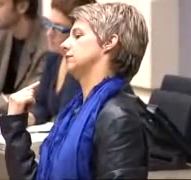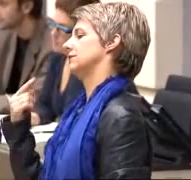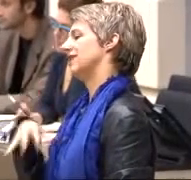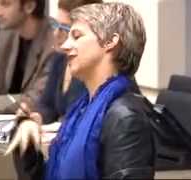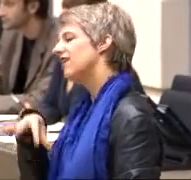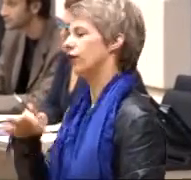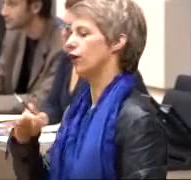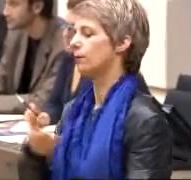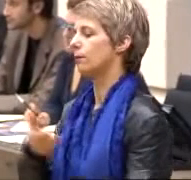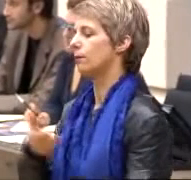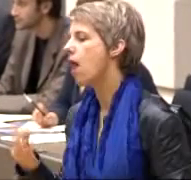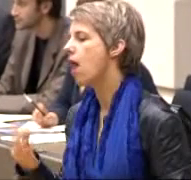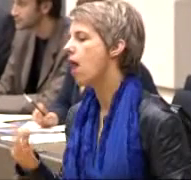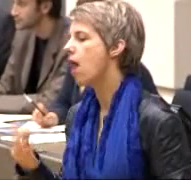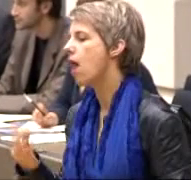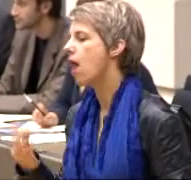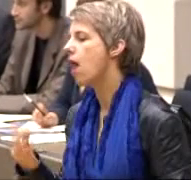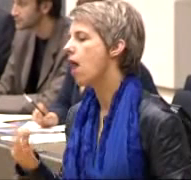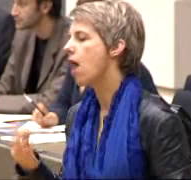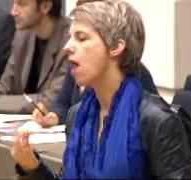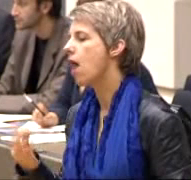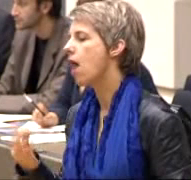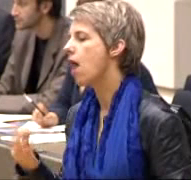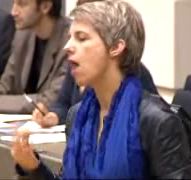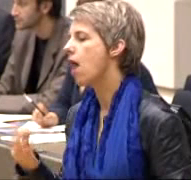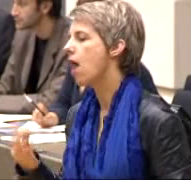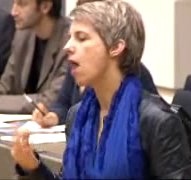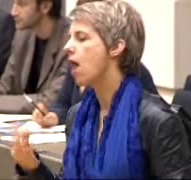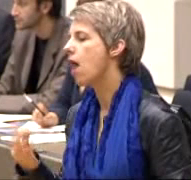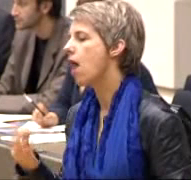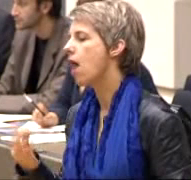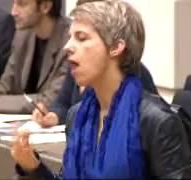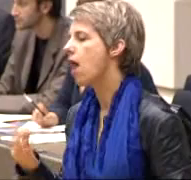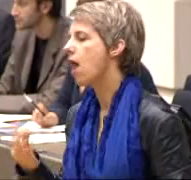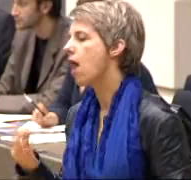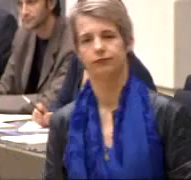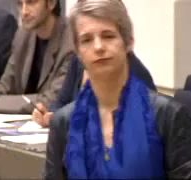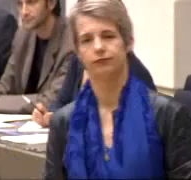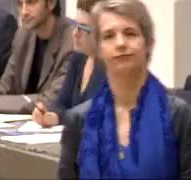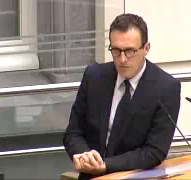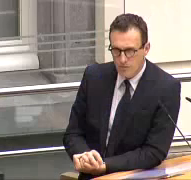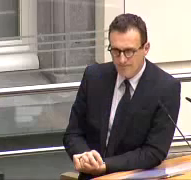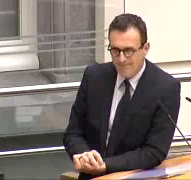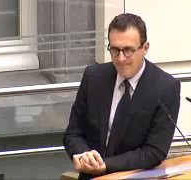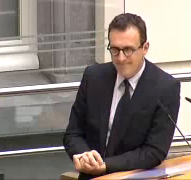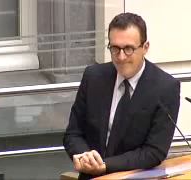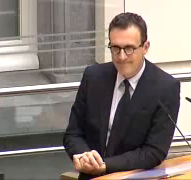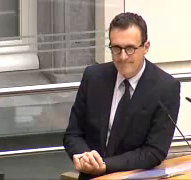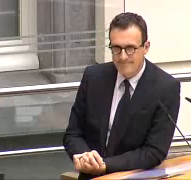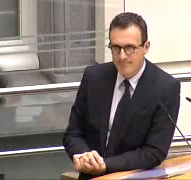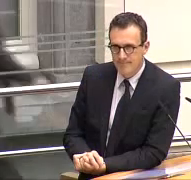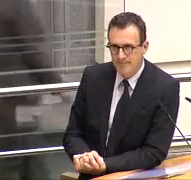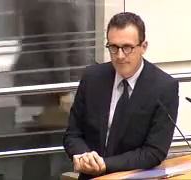doen, verliest iedereen. En ik denk dat een bemiddelende oplossing de beste oplossing is voor iedereen. Houden we achter.